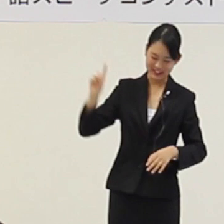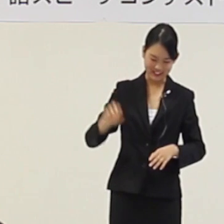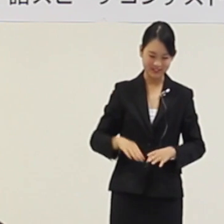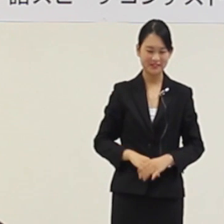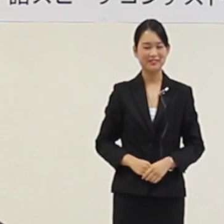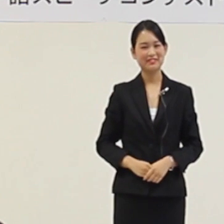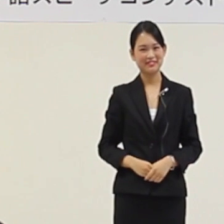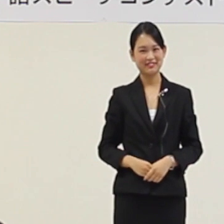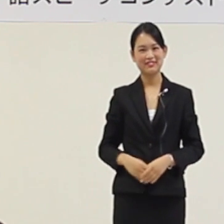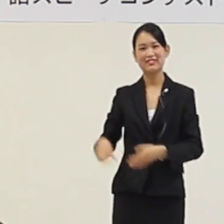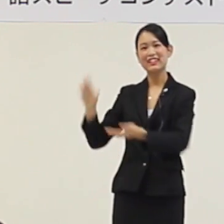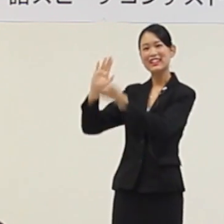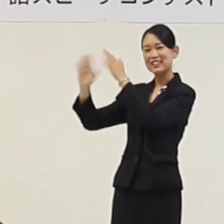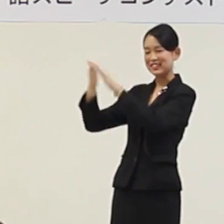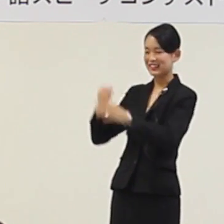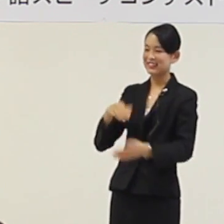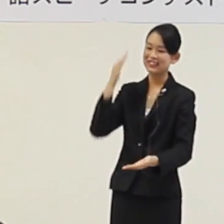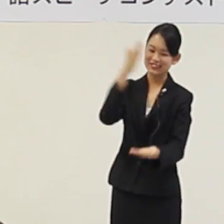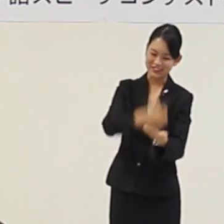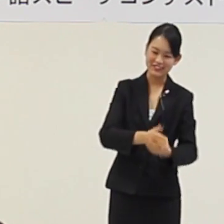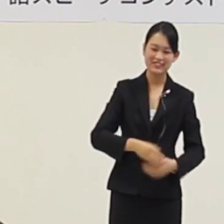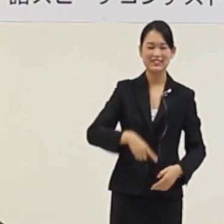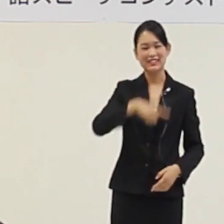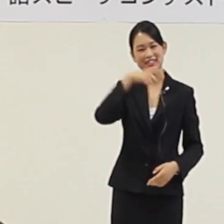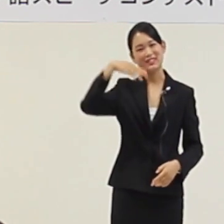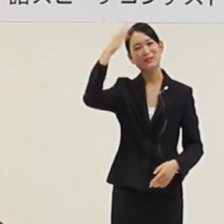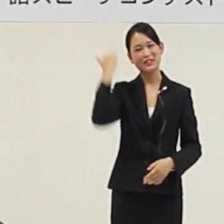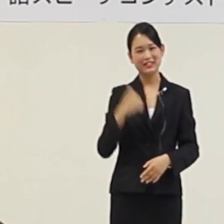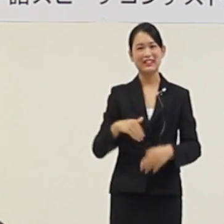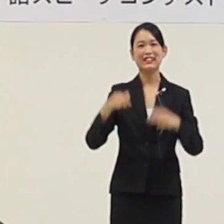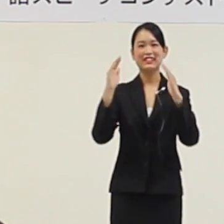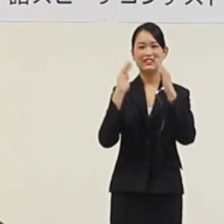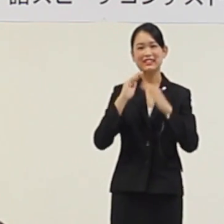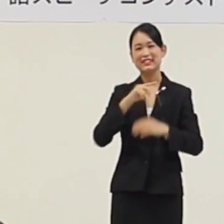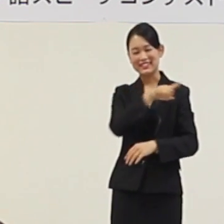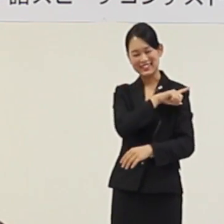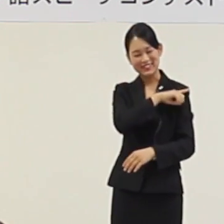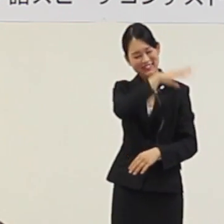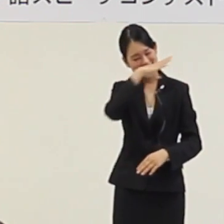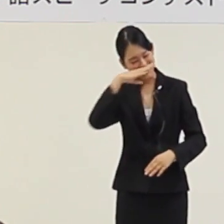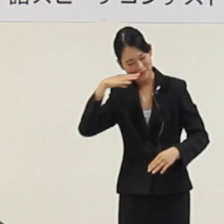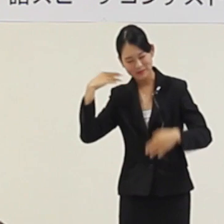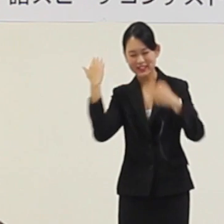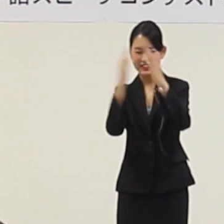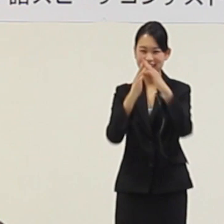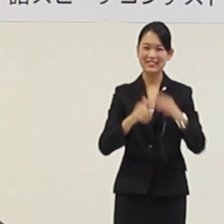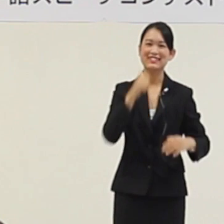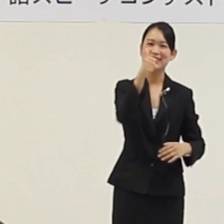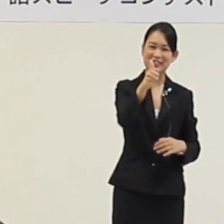ました。都へ着くと、一寸法師は、一番立派な家を訪ね